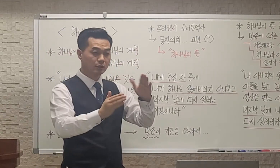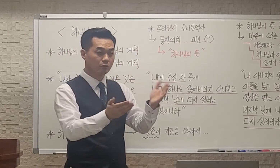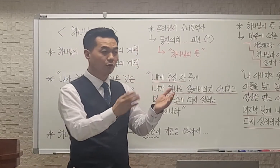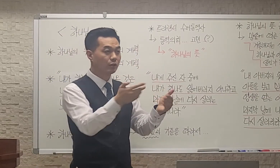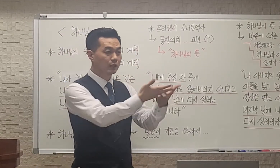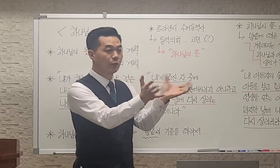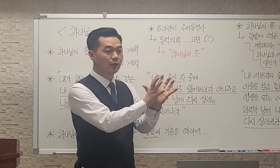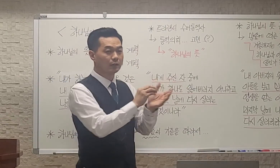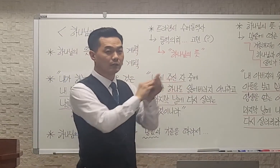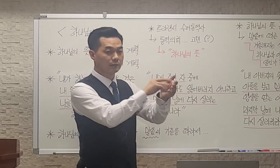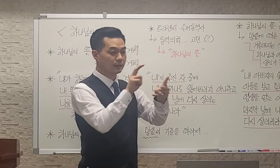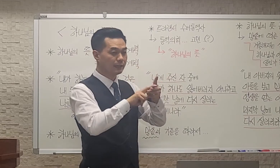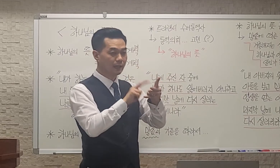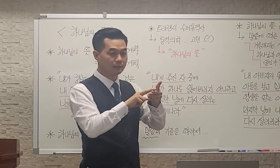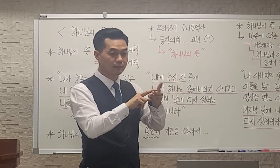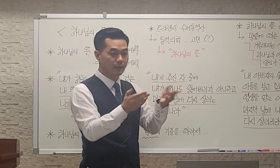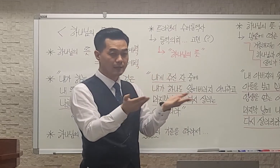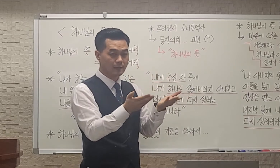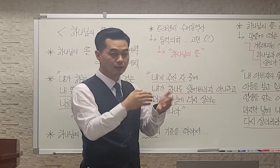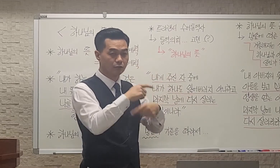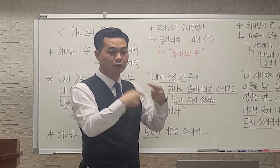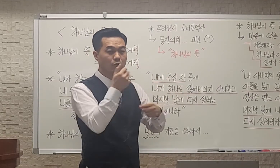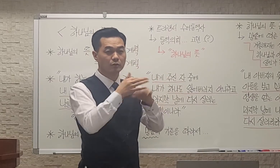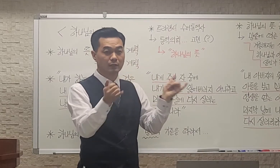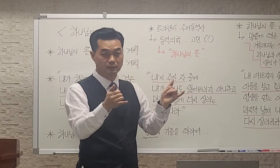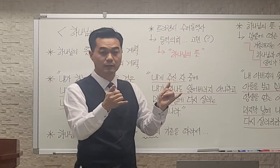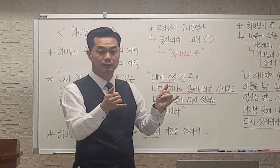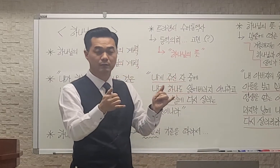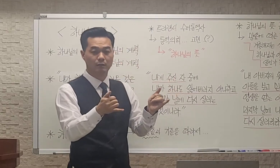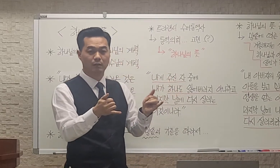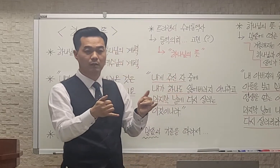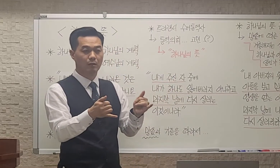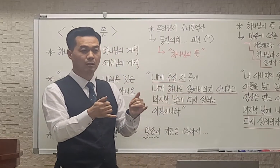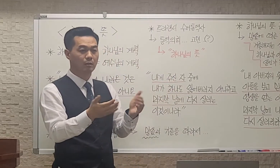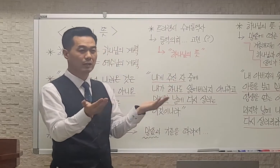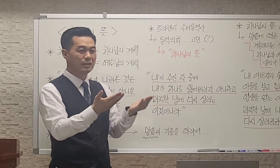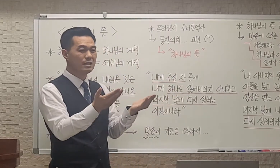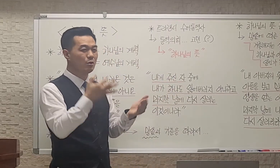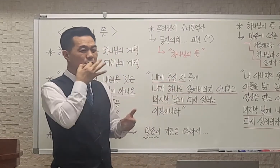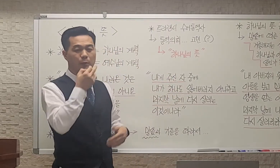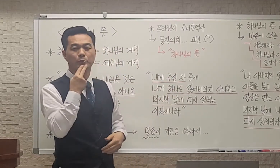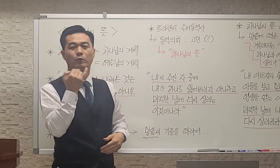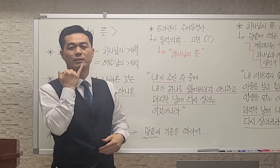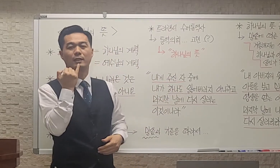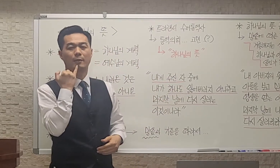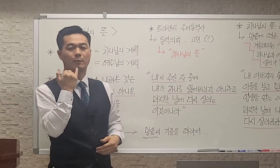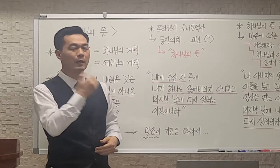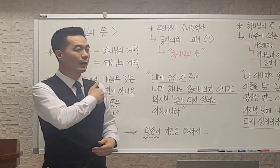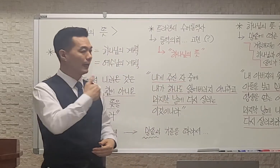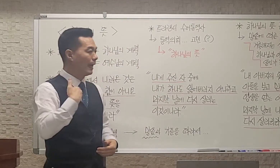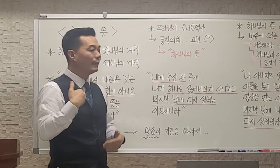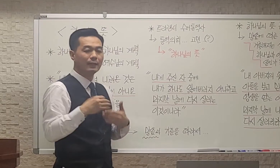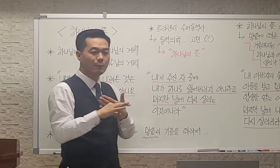정규직으로 어디 기관에 들어가서 센터 같은 데 일하는 수학 통역사는 일 욕심 없어도 괜찮아요. 가능하면